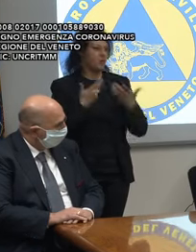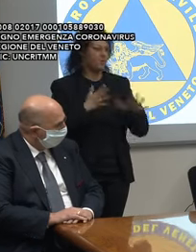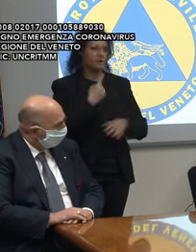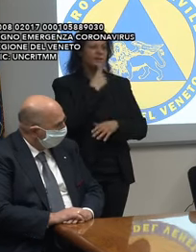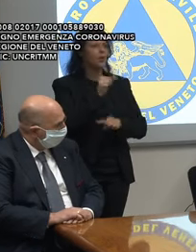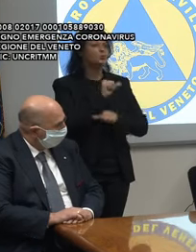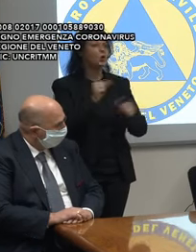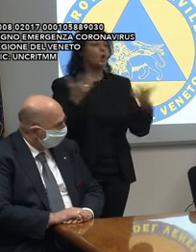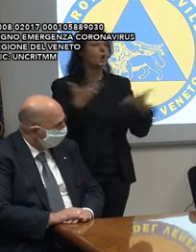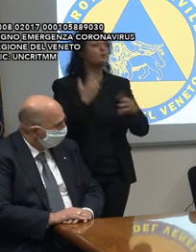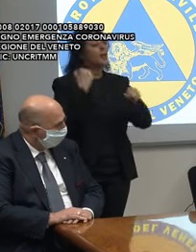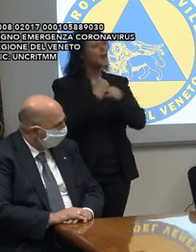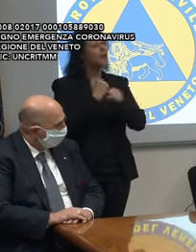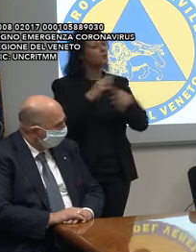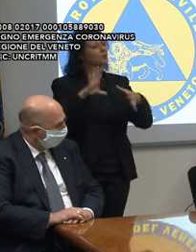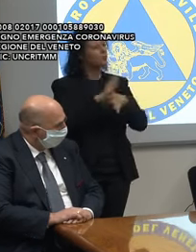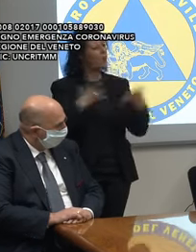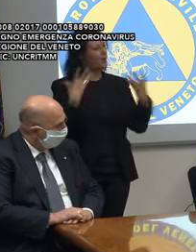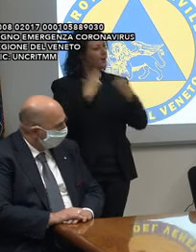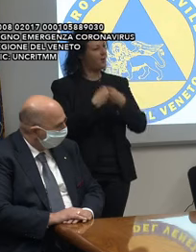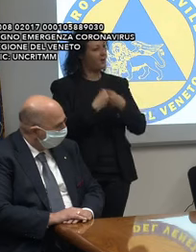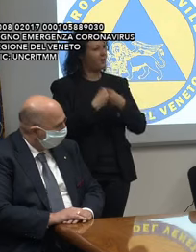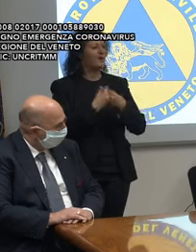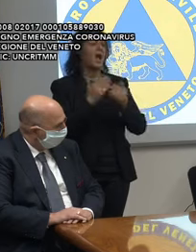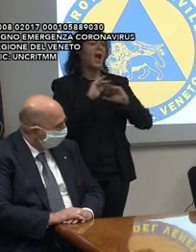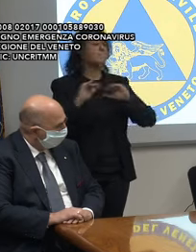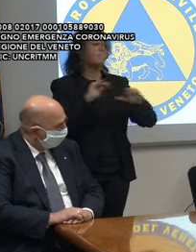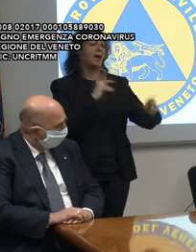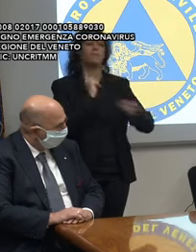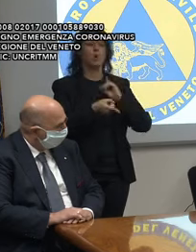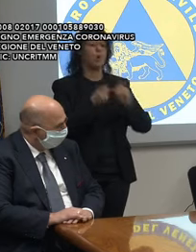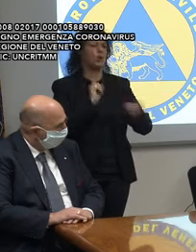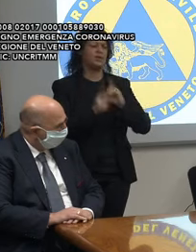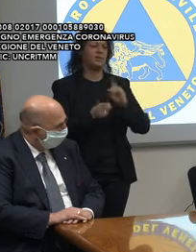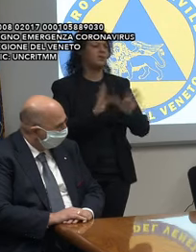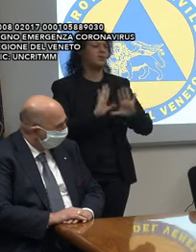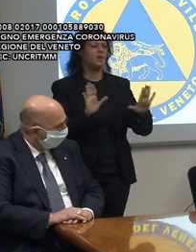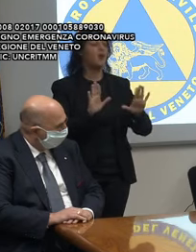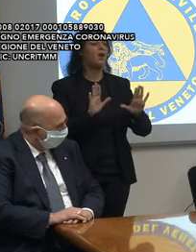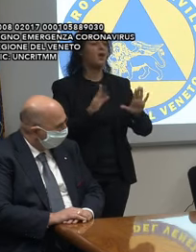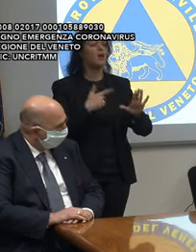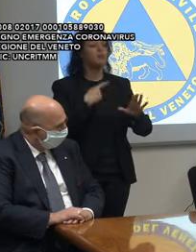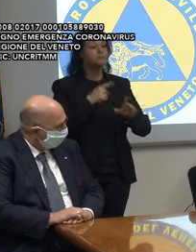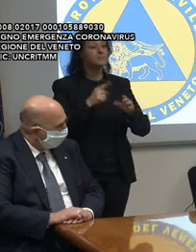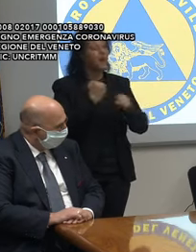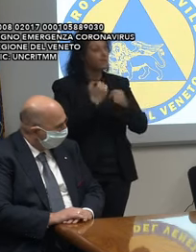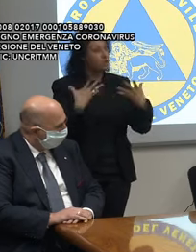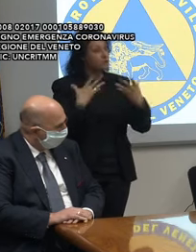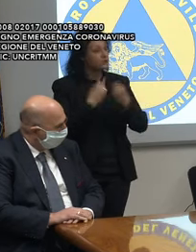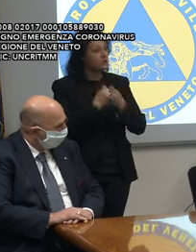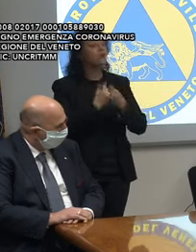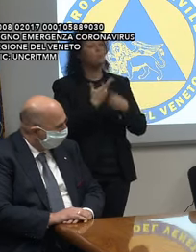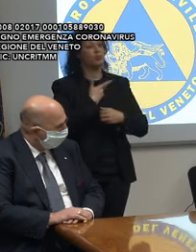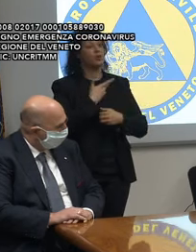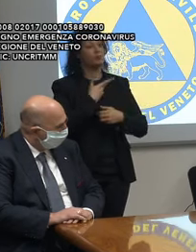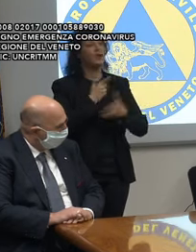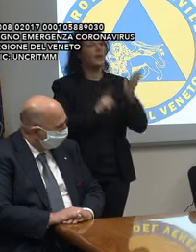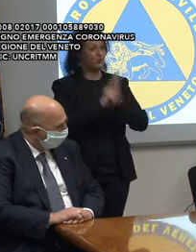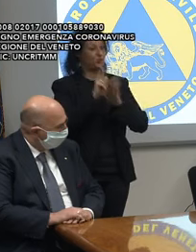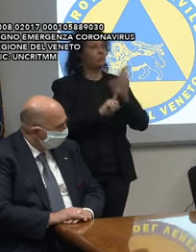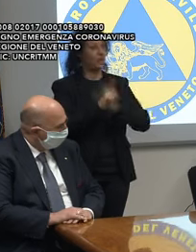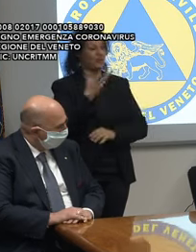assieme, indipendentemente dai colori politici, alla fine si hanno i risultati e di questo io sono contento, a me interessano i risultati